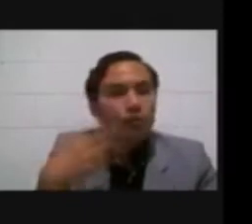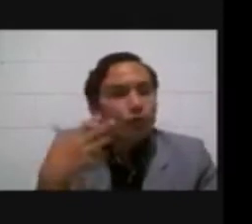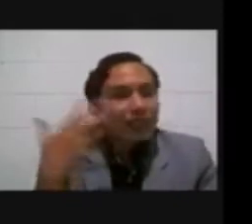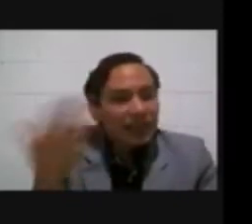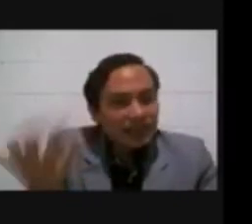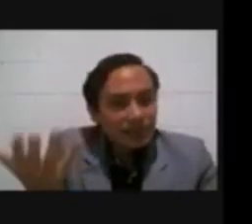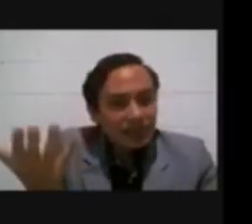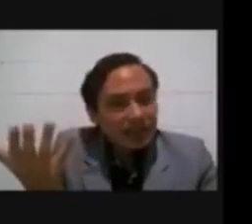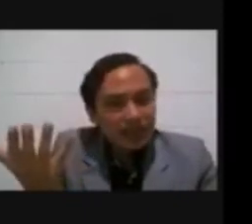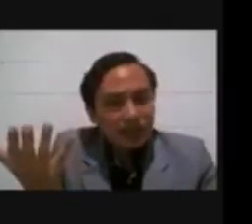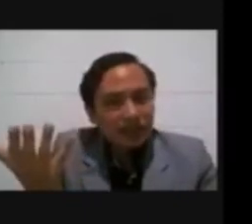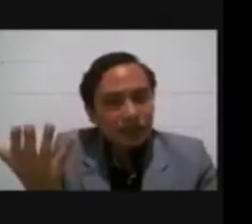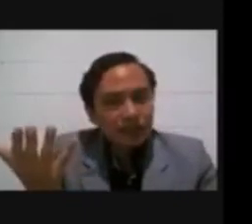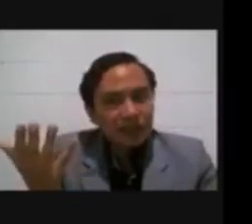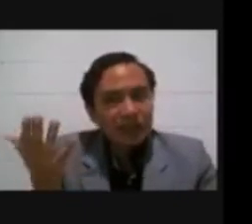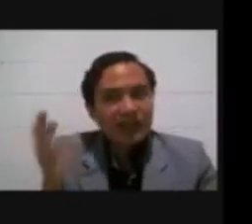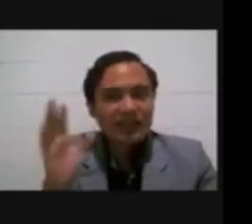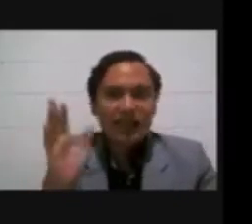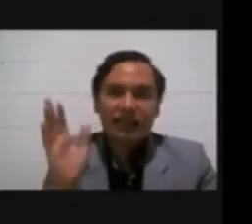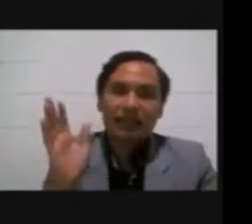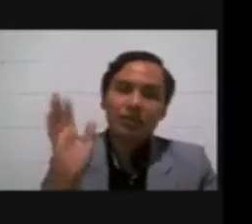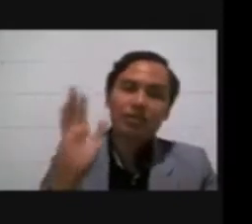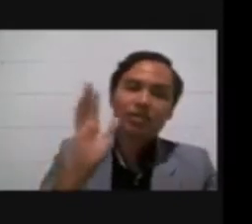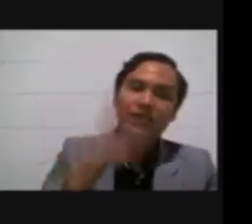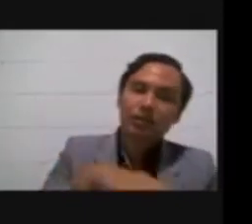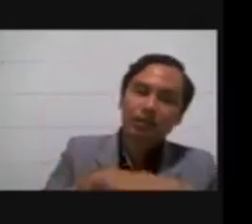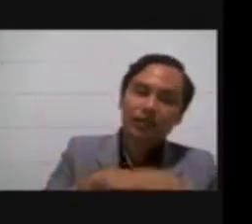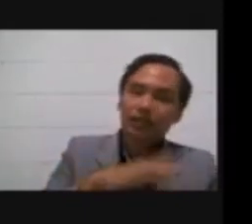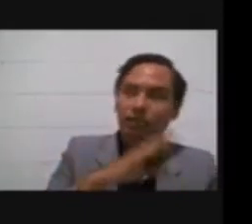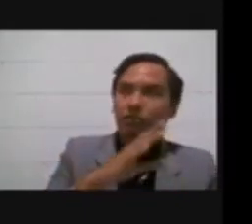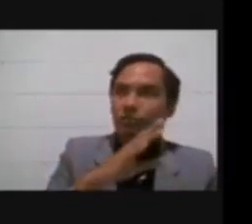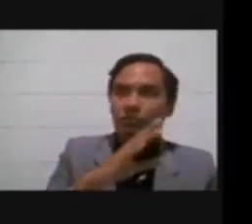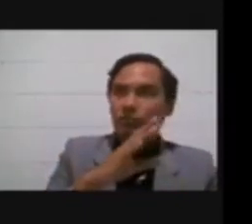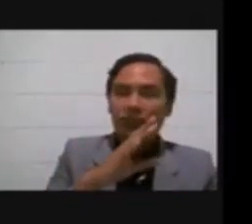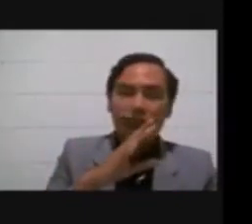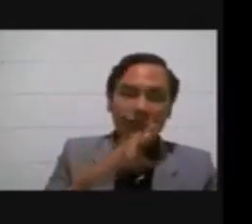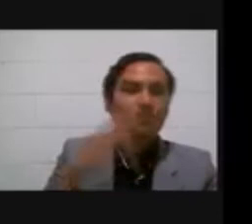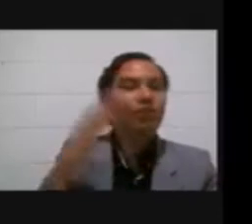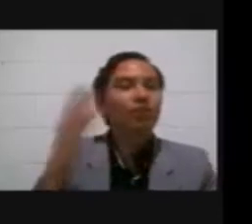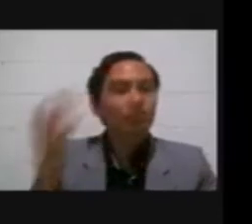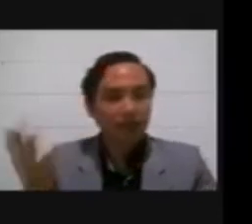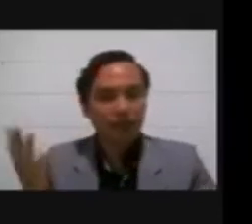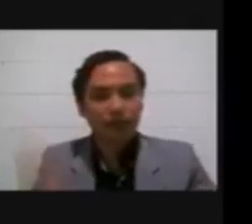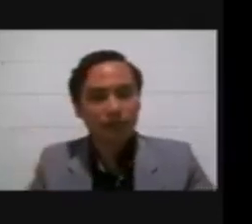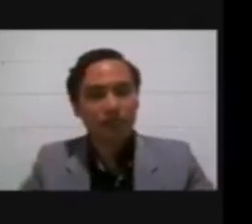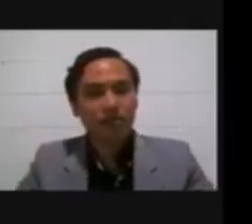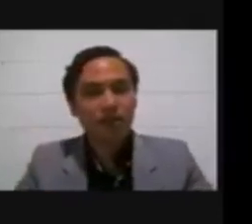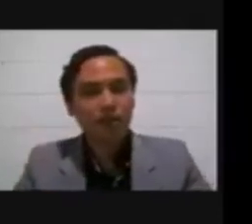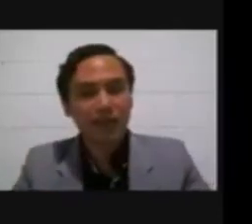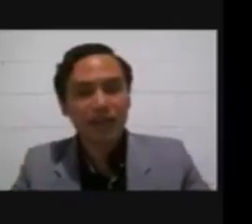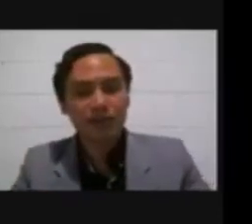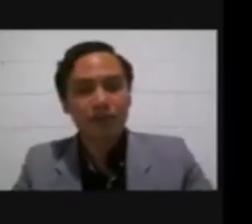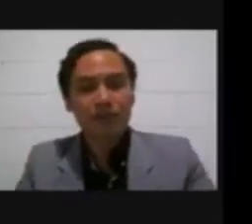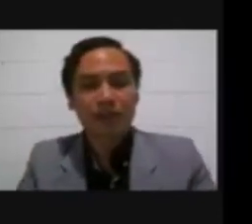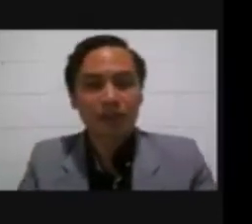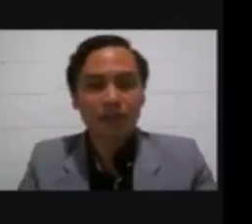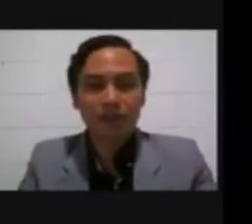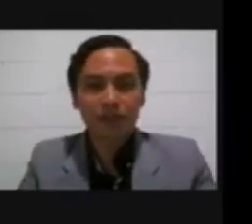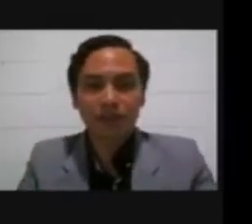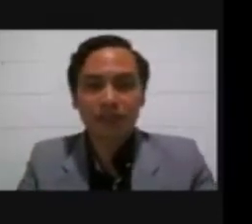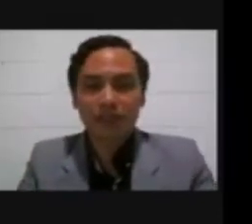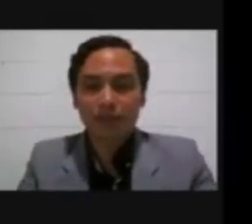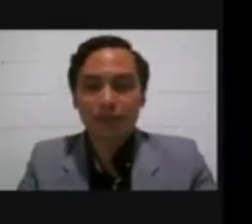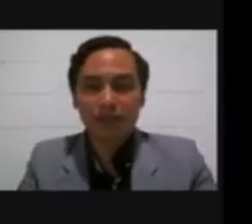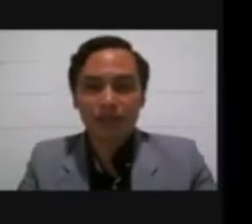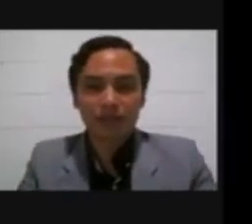radio, o cómo ustedes también les llaman, ya sea términos incorrectos o términos correctos, términos apropiados o